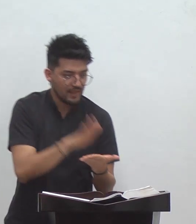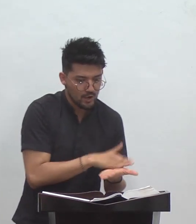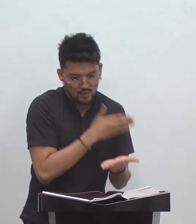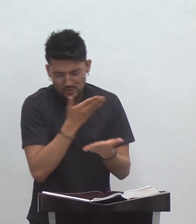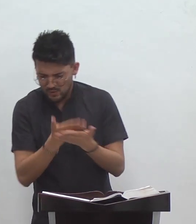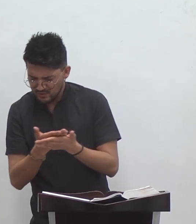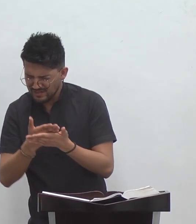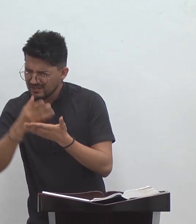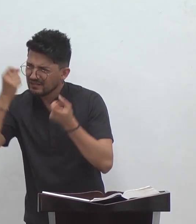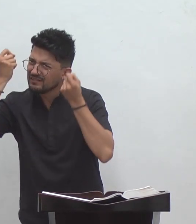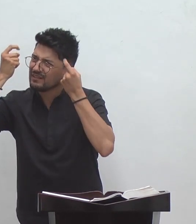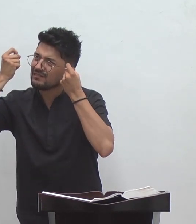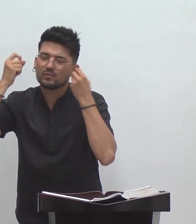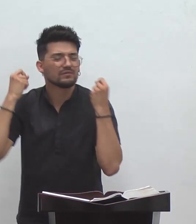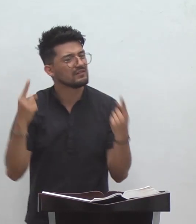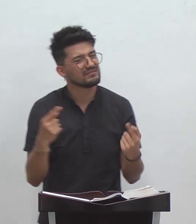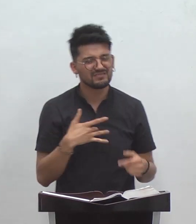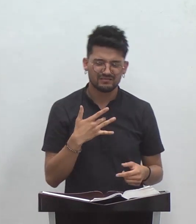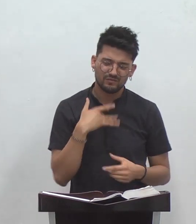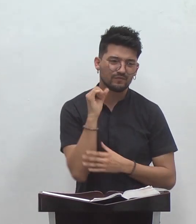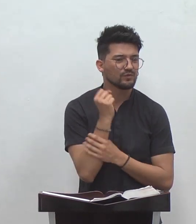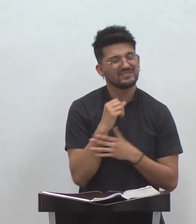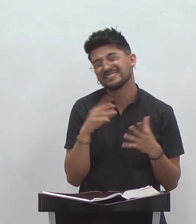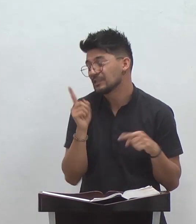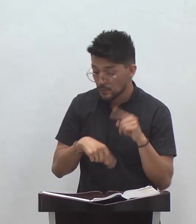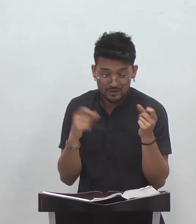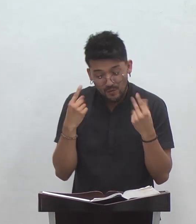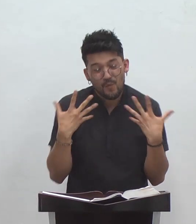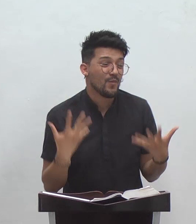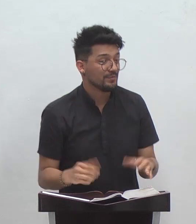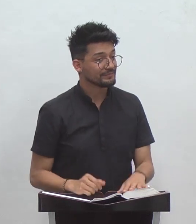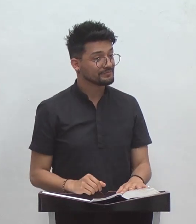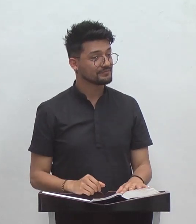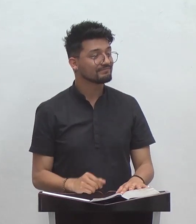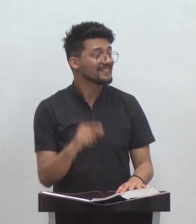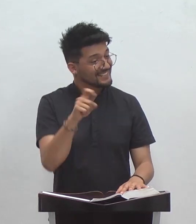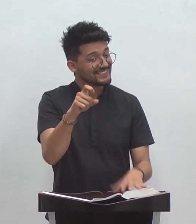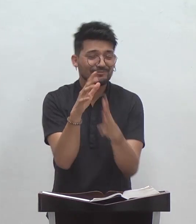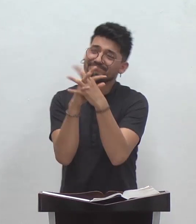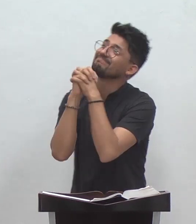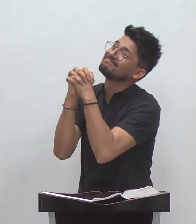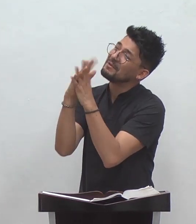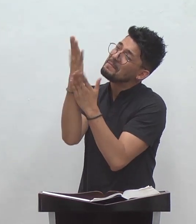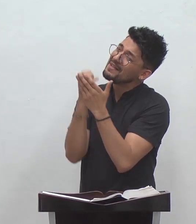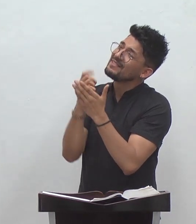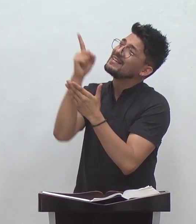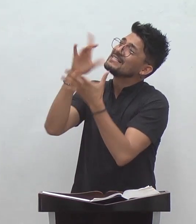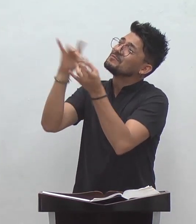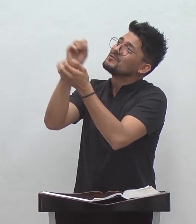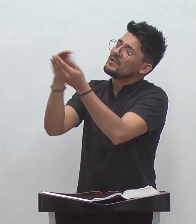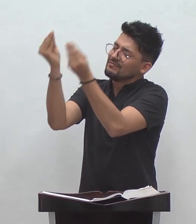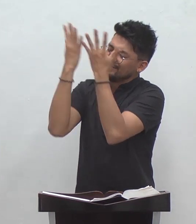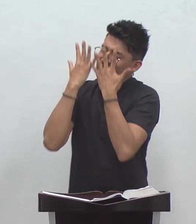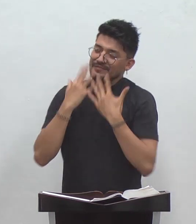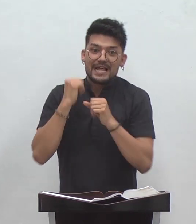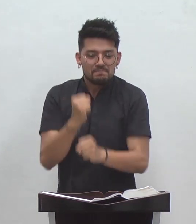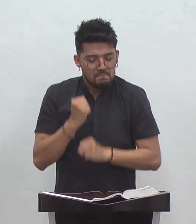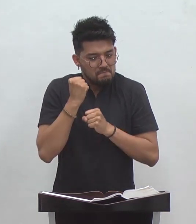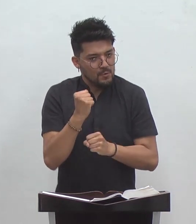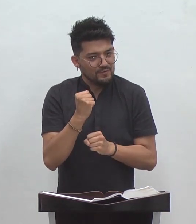es la lengua de señas y al traducirlo yo no entendía nada y me sentí frustrado. Así que le dije, Espíritu Santo de Dios, lléname